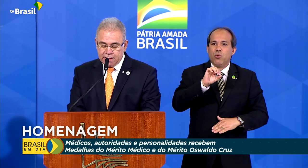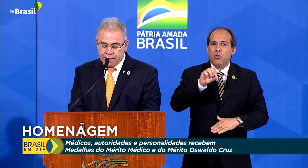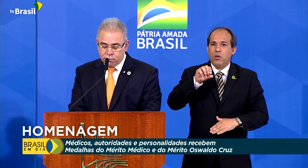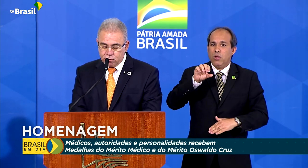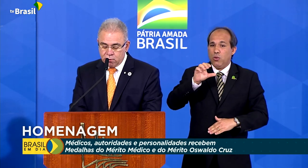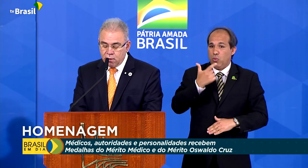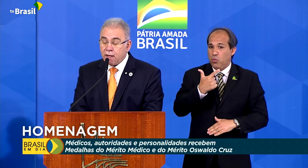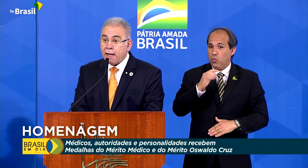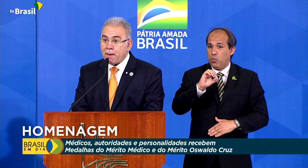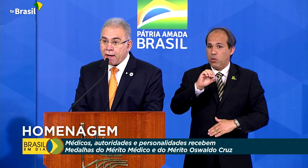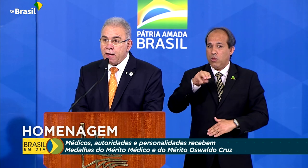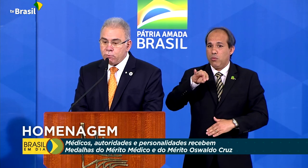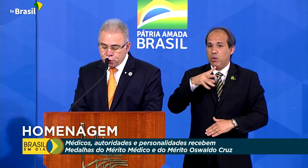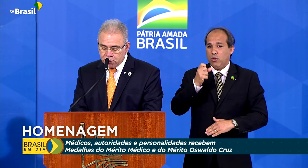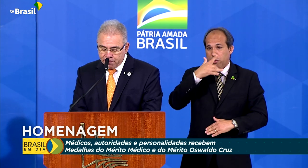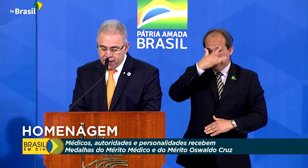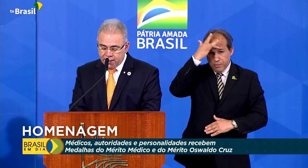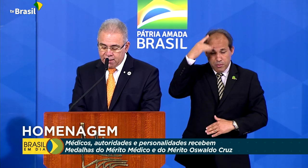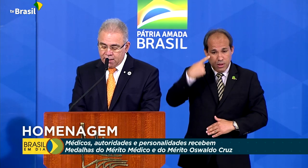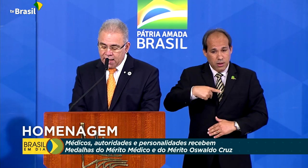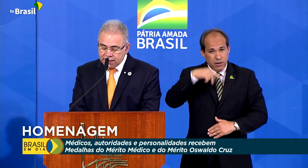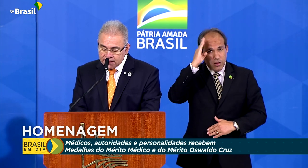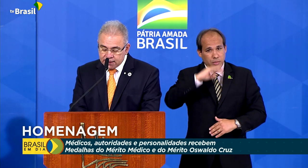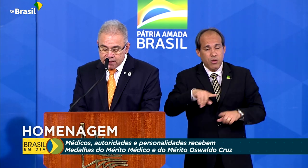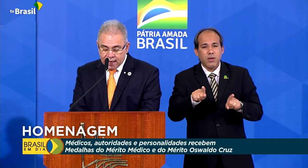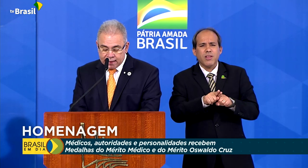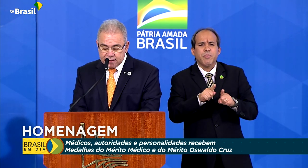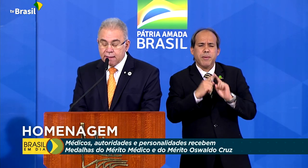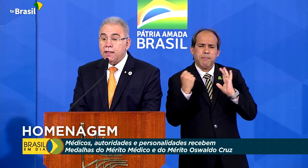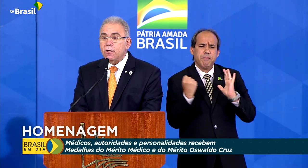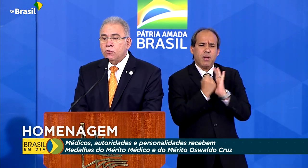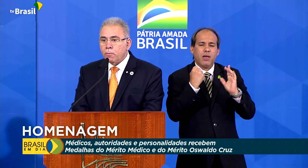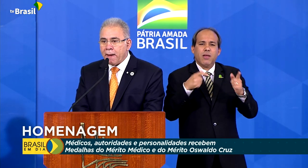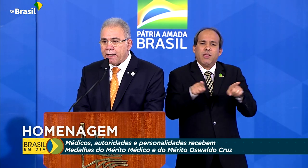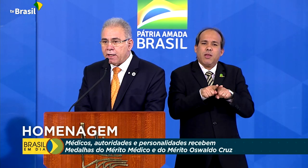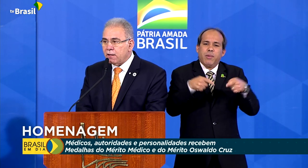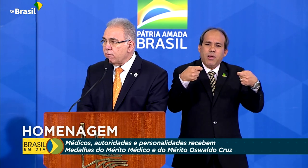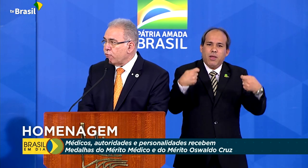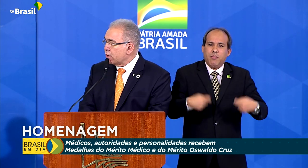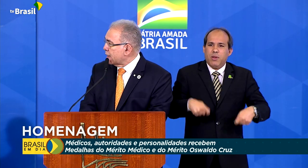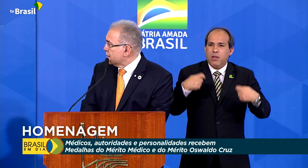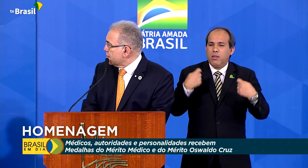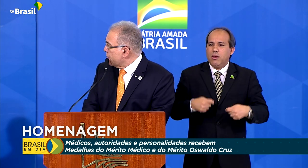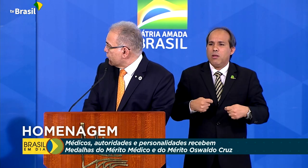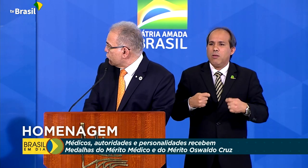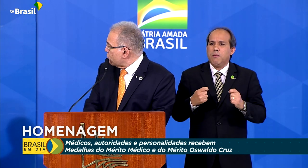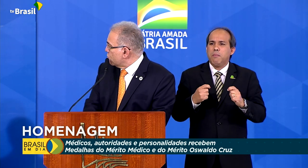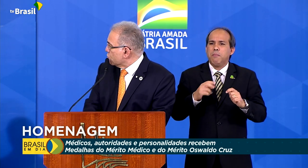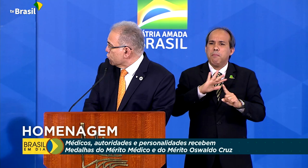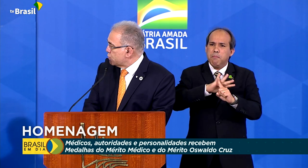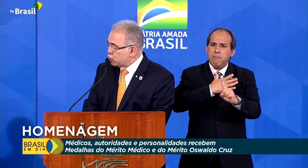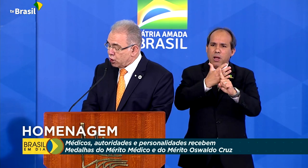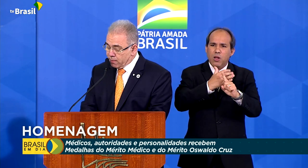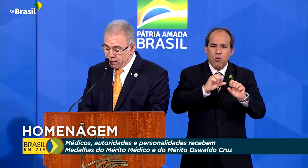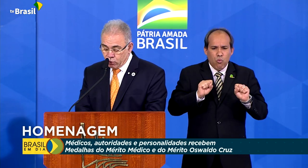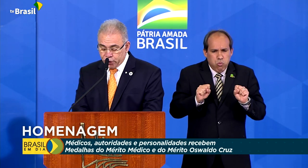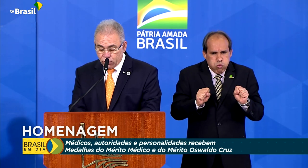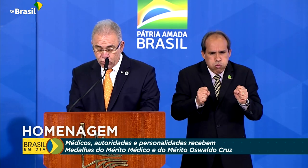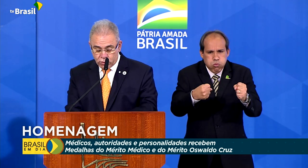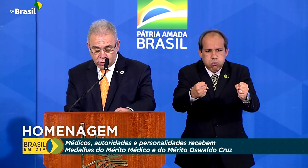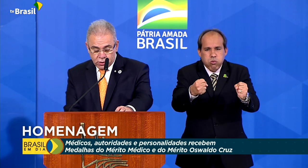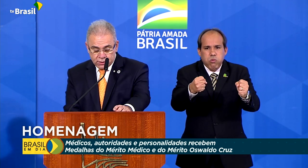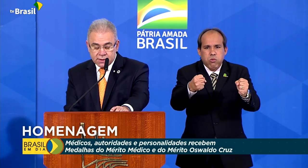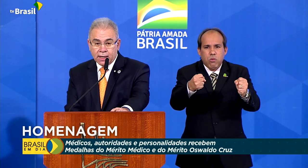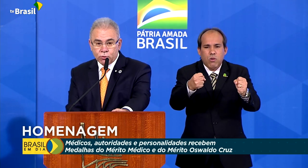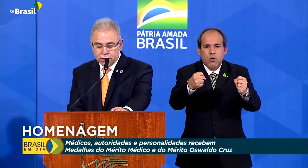de brasileiros é marcamos também a necessidade do perene fortalecimento do sistema